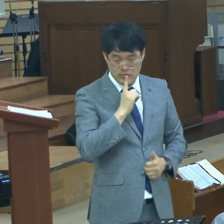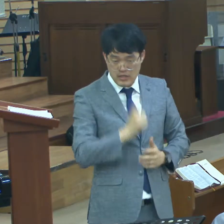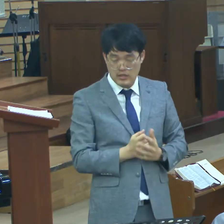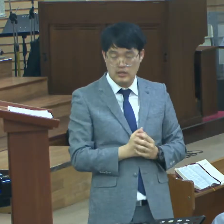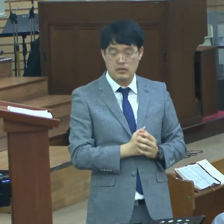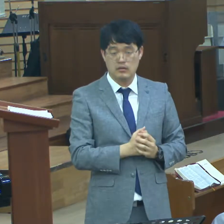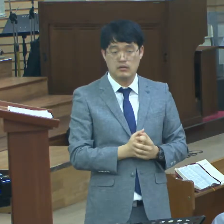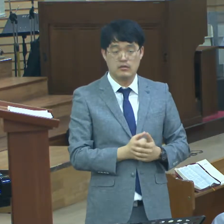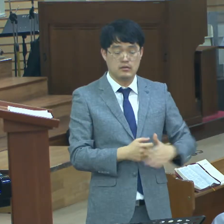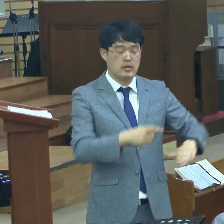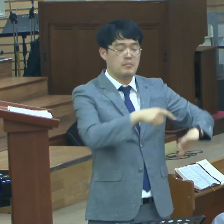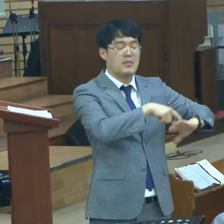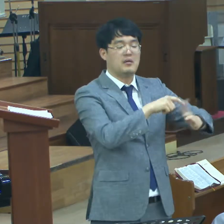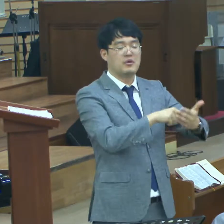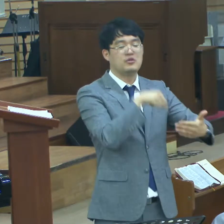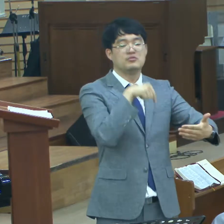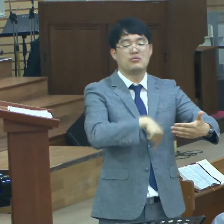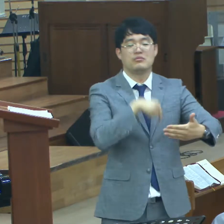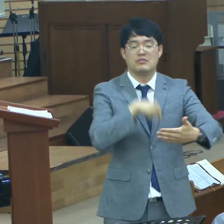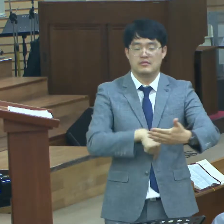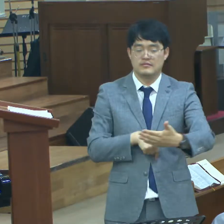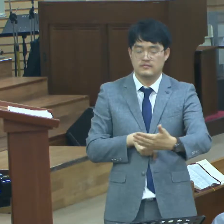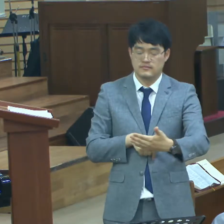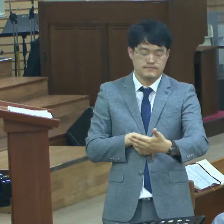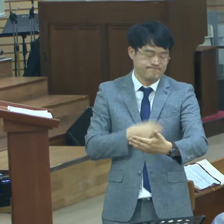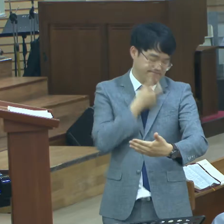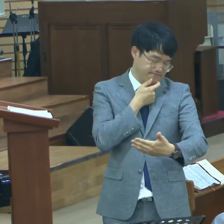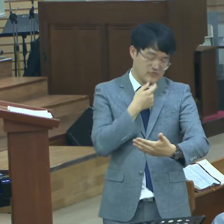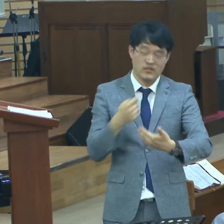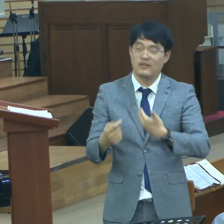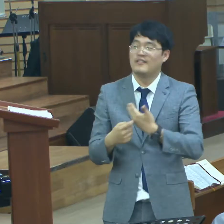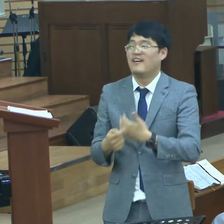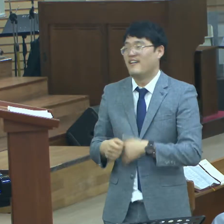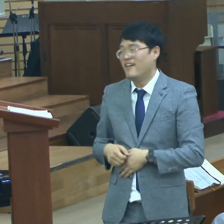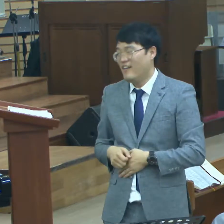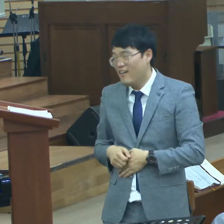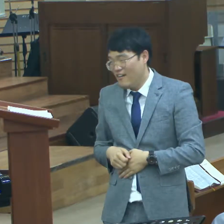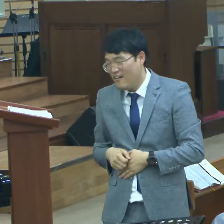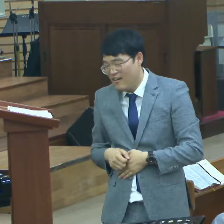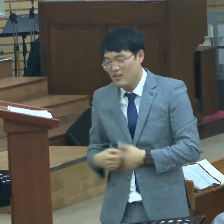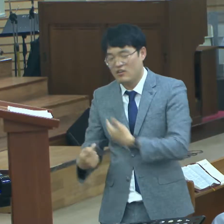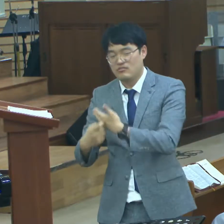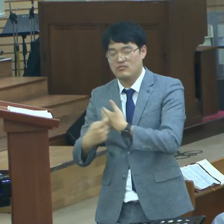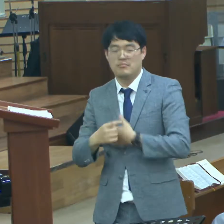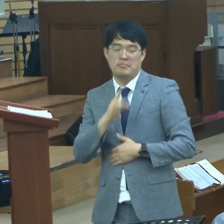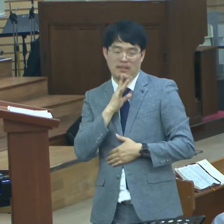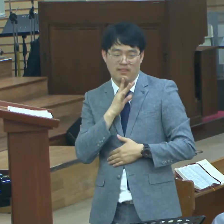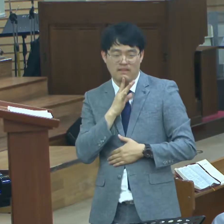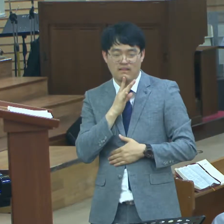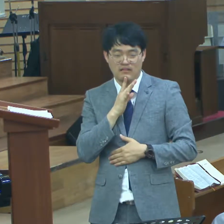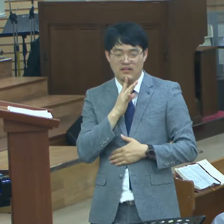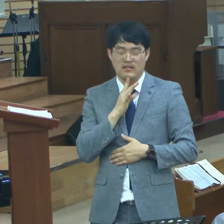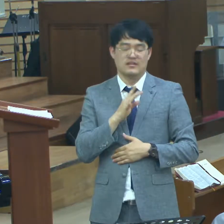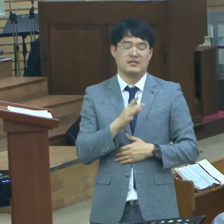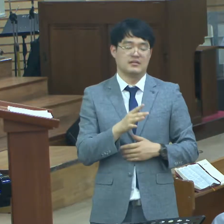마음은 없는데 행동은 하는 것을 간파하신 거예요. 마음이 멀리